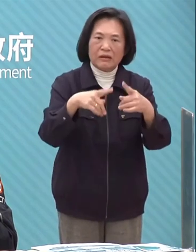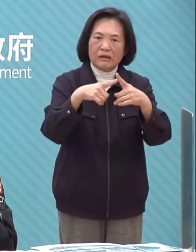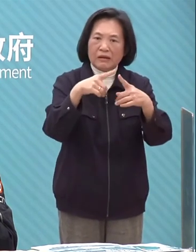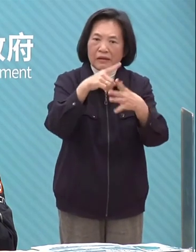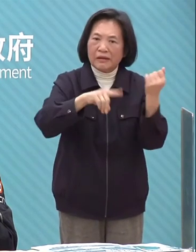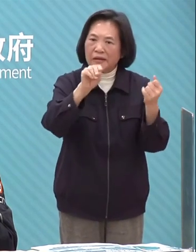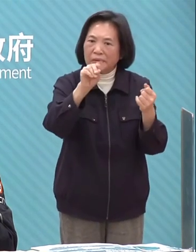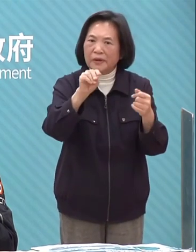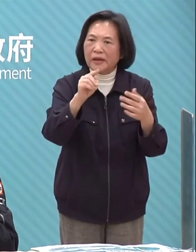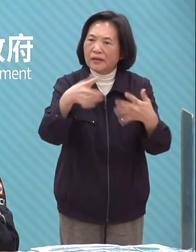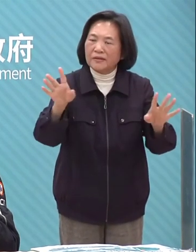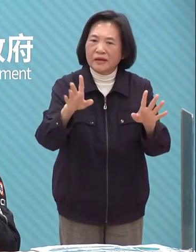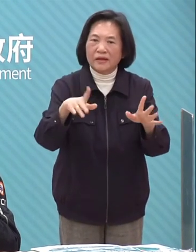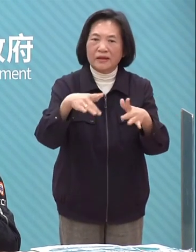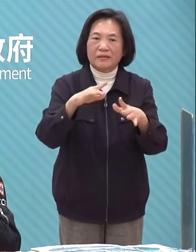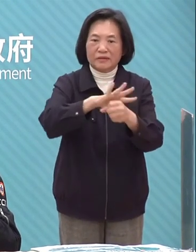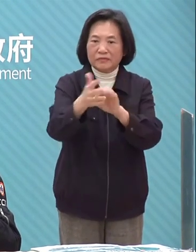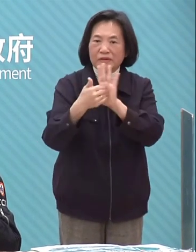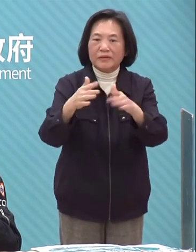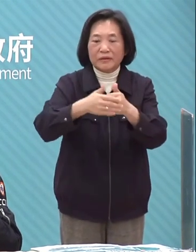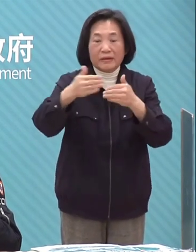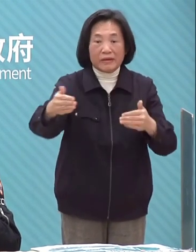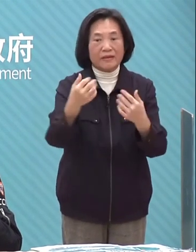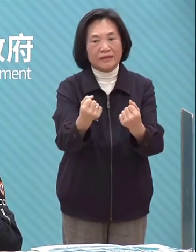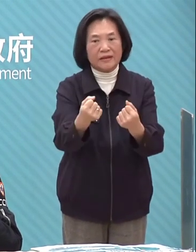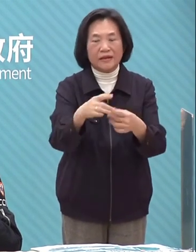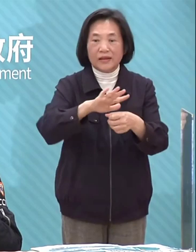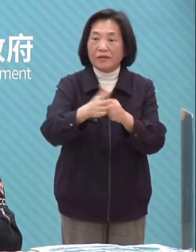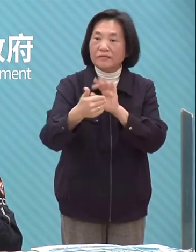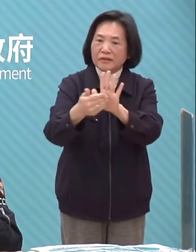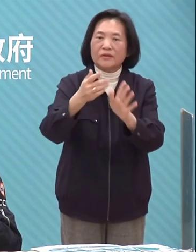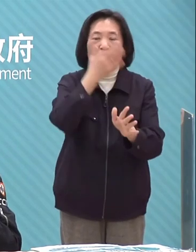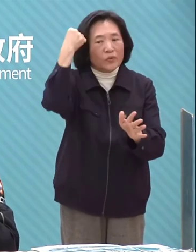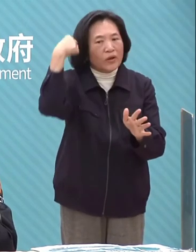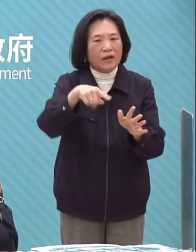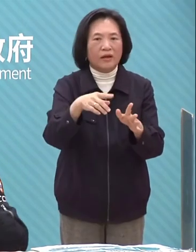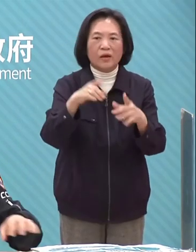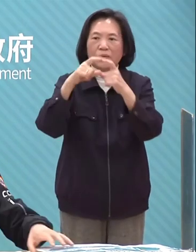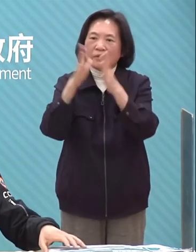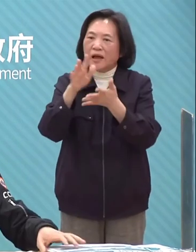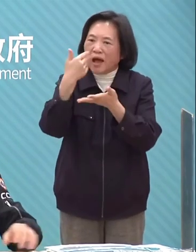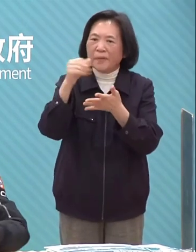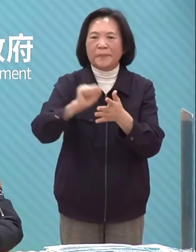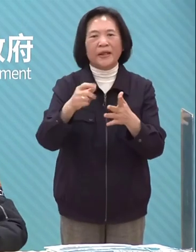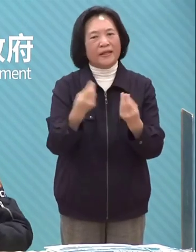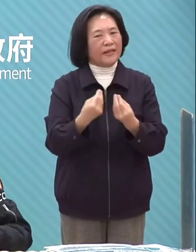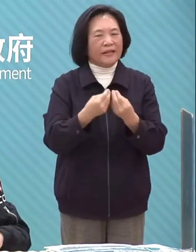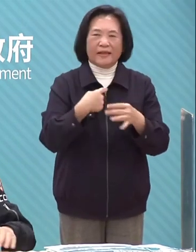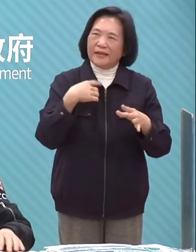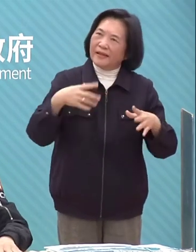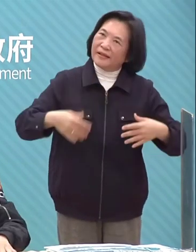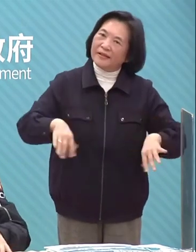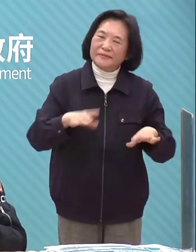知道被关在防疫旅馆了，不能回家吃过年饭了。所以这个实在是。这策略真的要想想看。